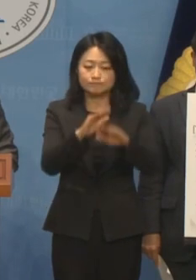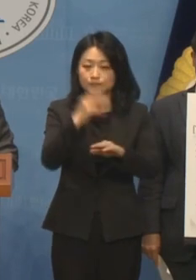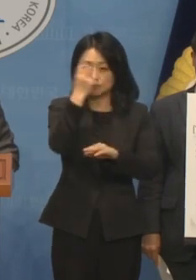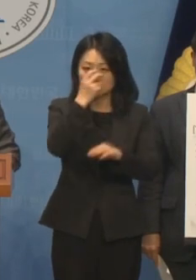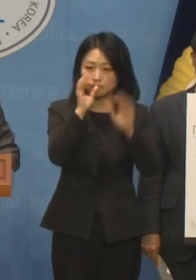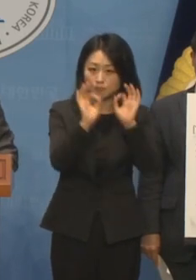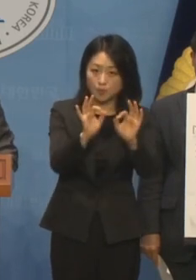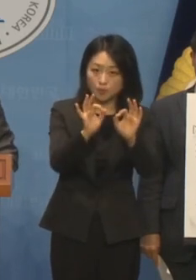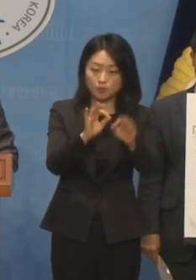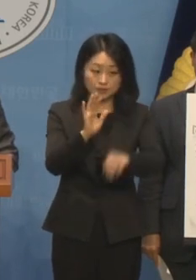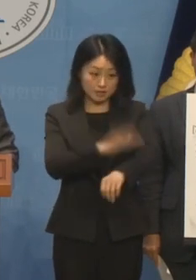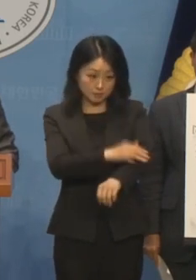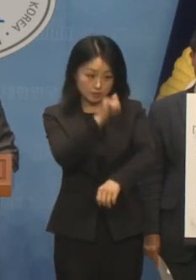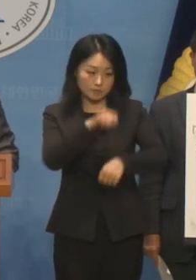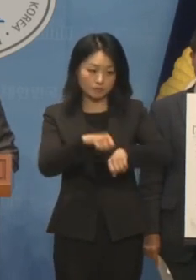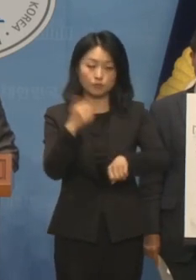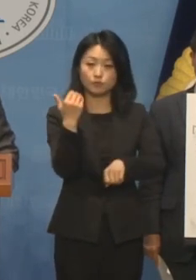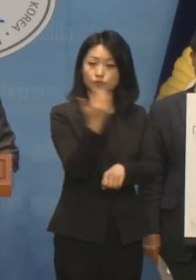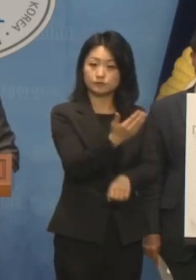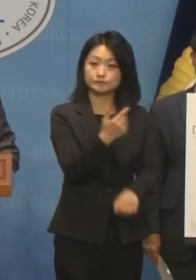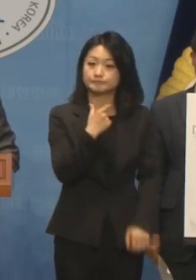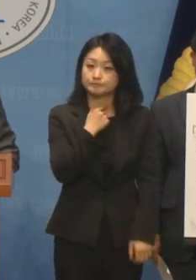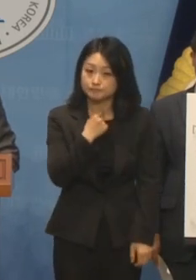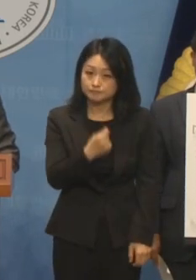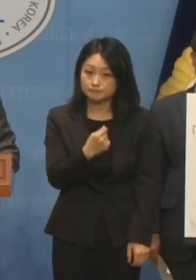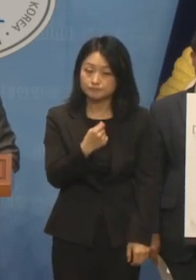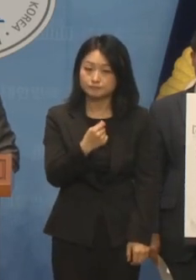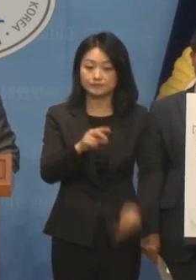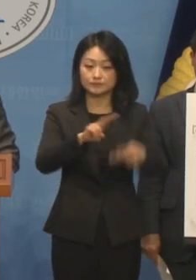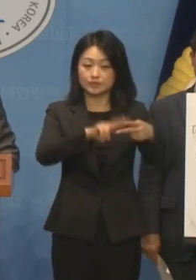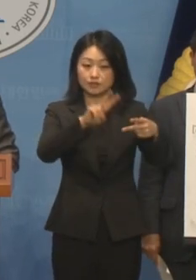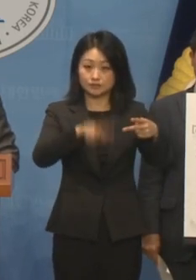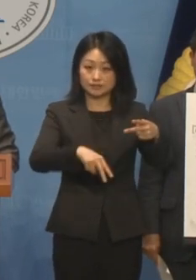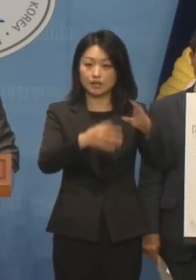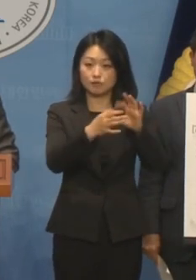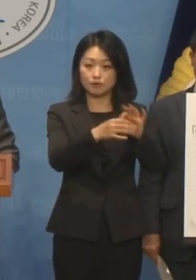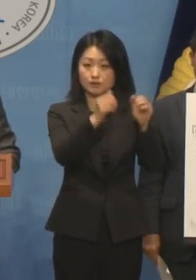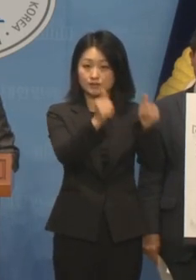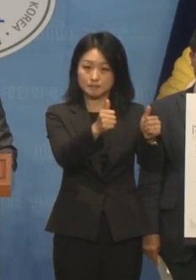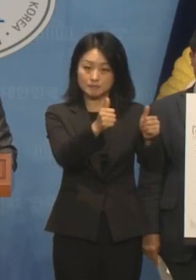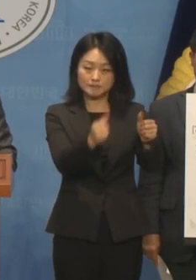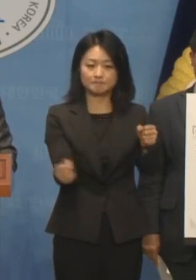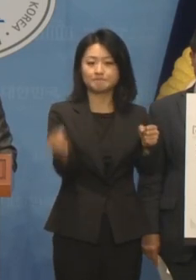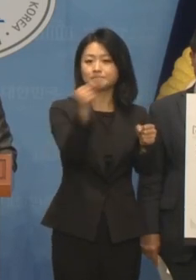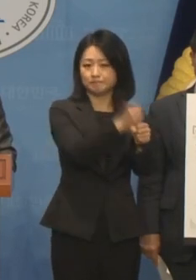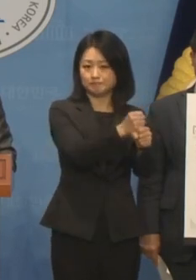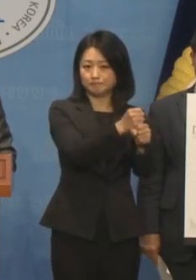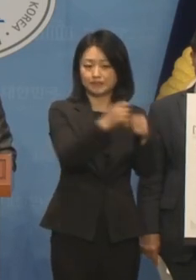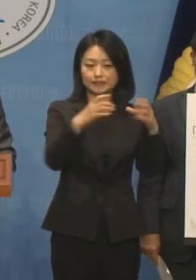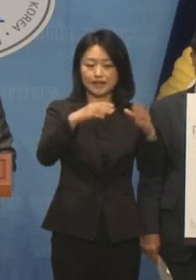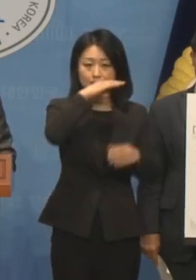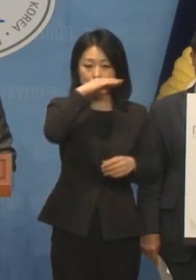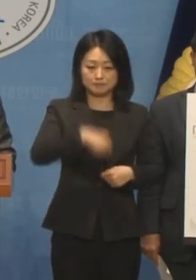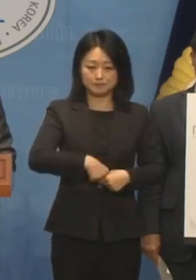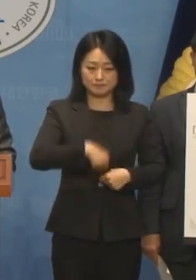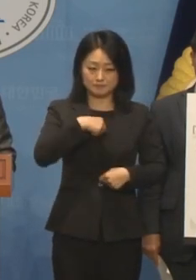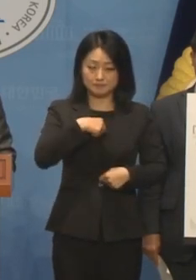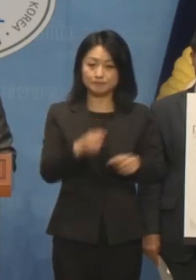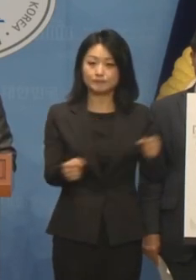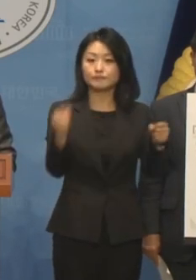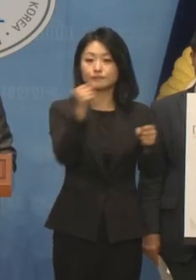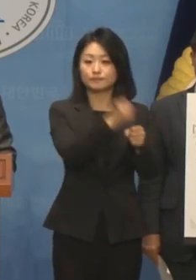책임자 처벌을 이끌겠습니다. 무너진 형사사법 체계를 바로 세우고 나라의 정의를